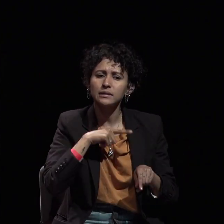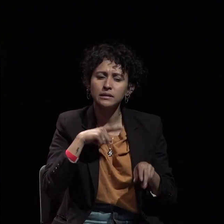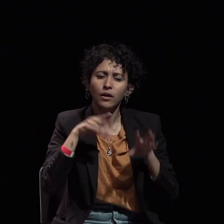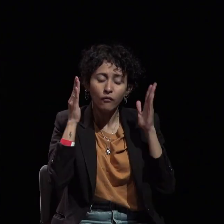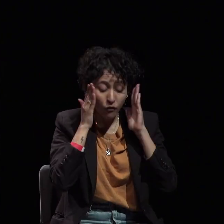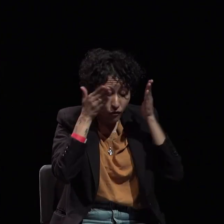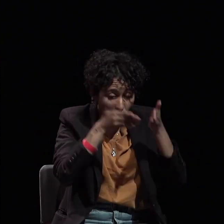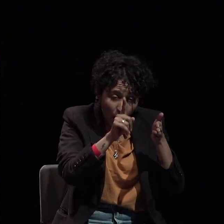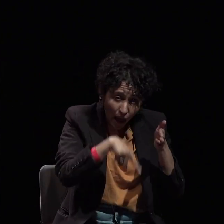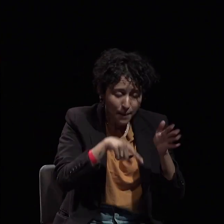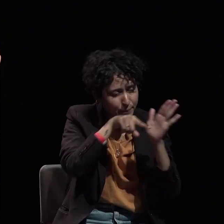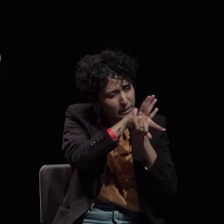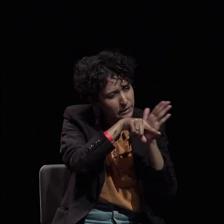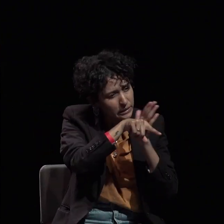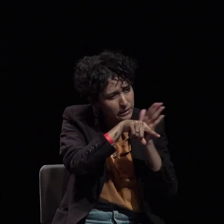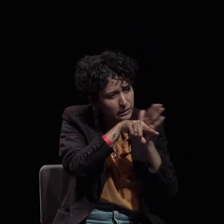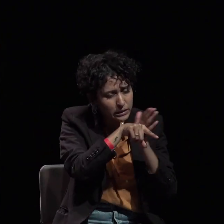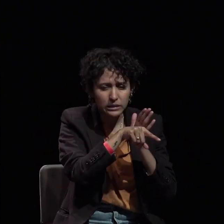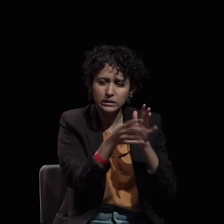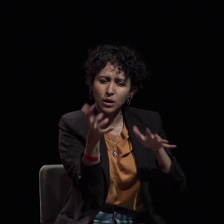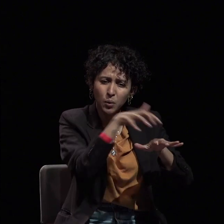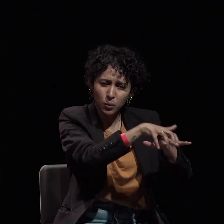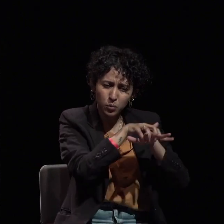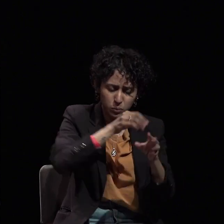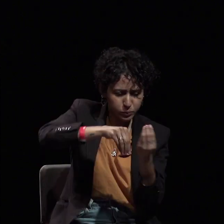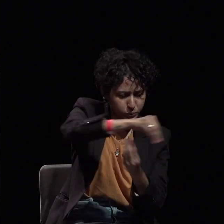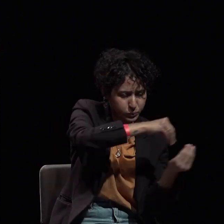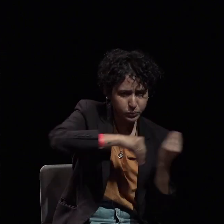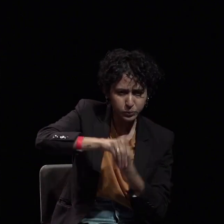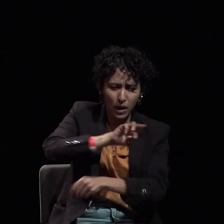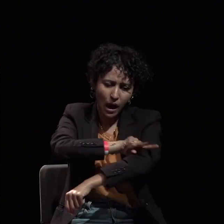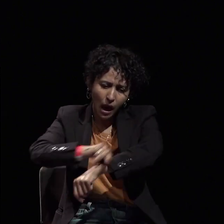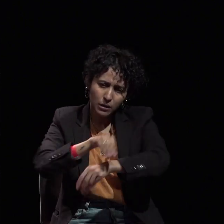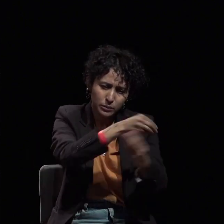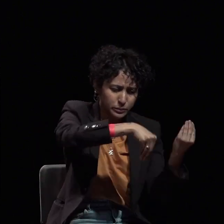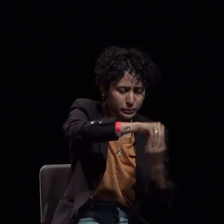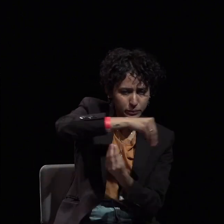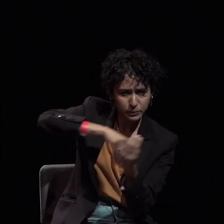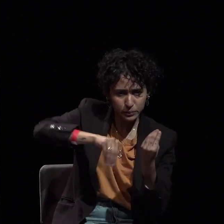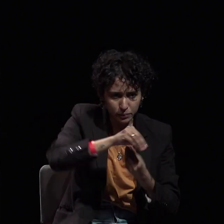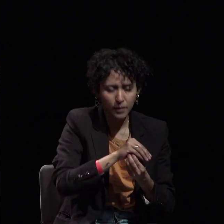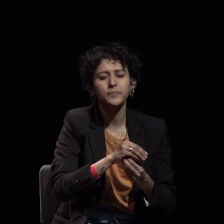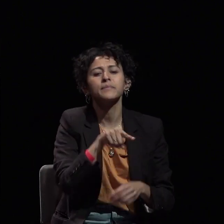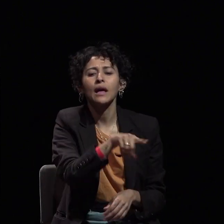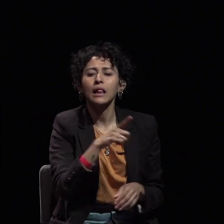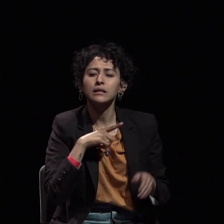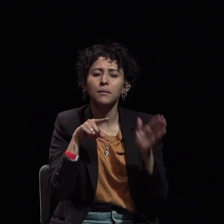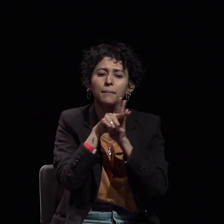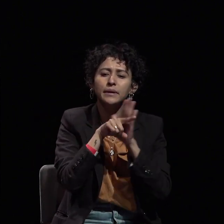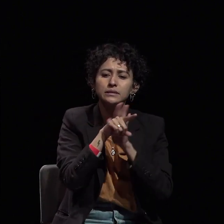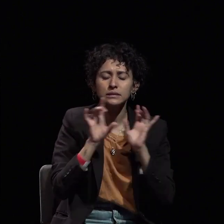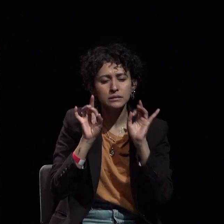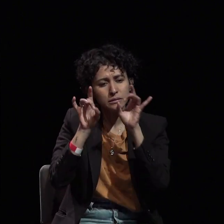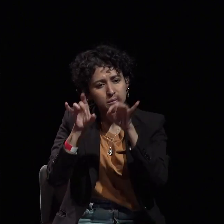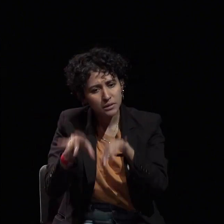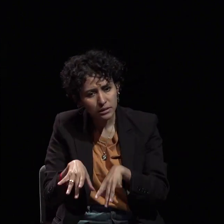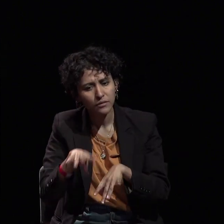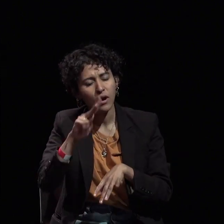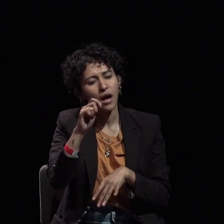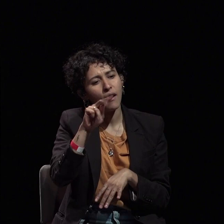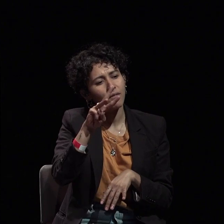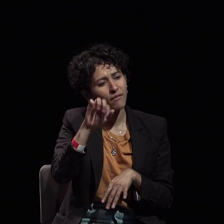e colonialismo, em representações do Pacífico. Sua pesquisa no Havaí, França, Alemanha, Inglaterra e Nova